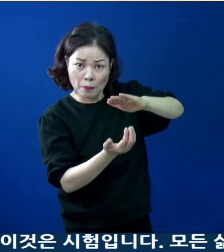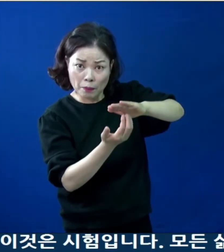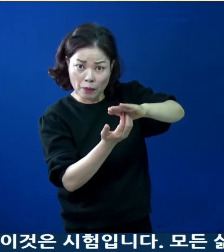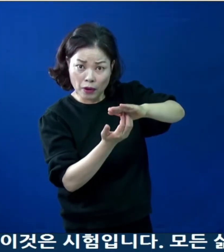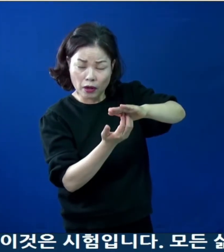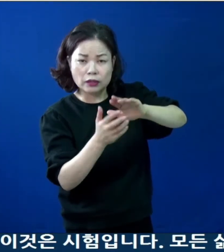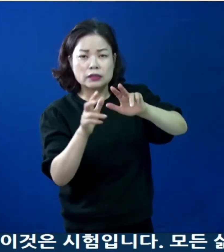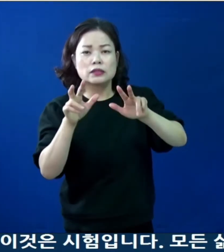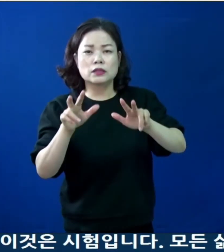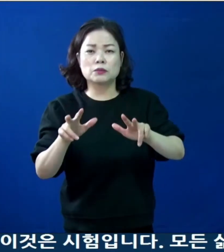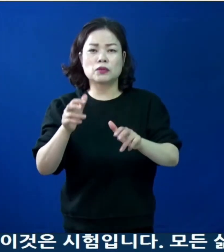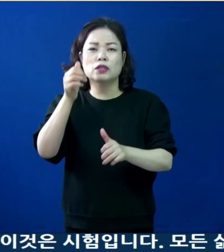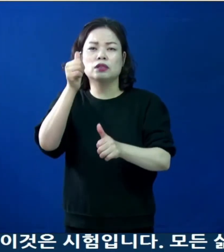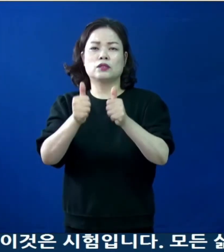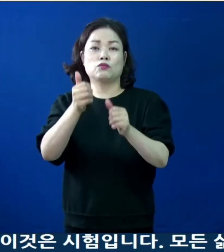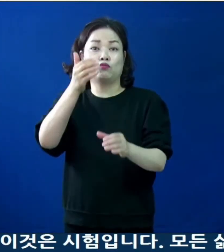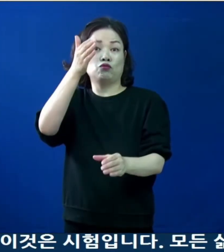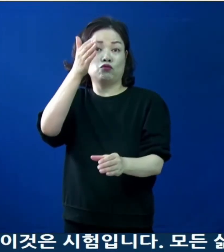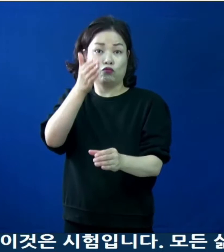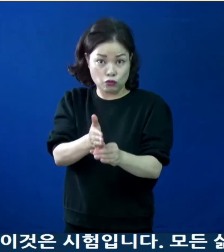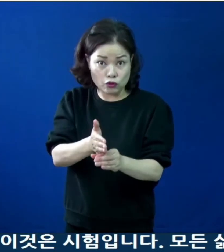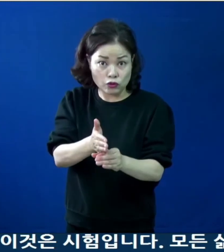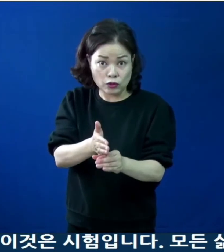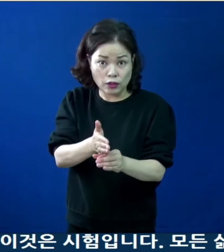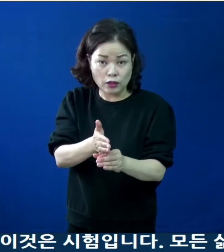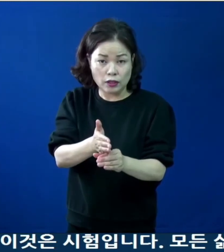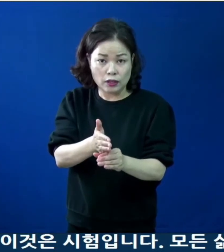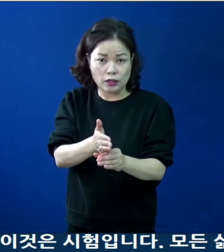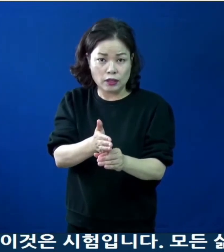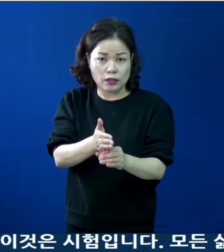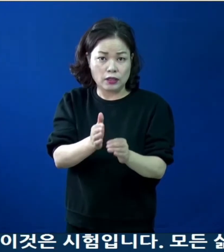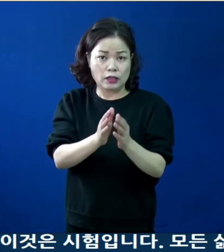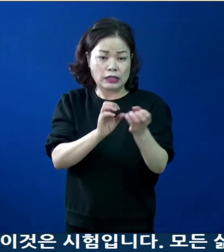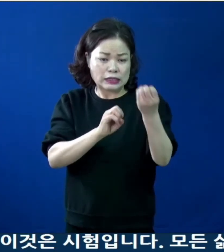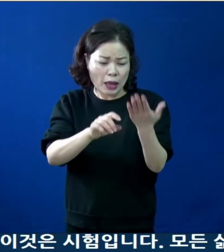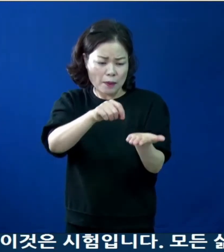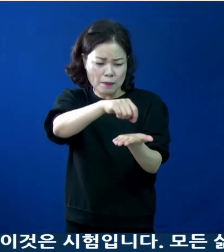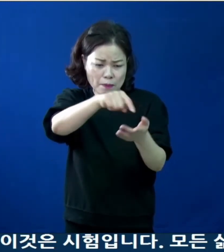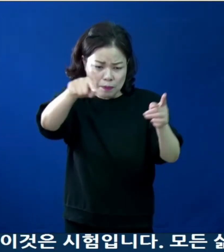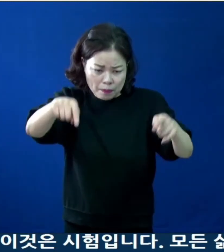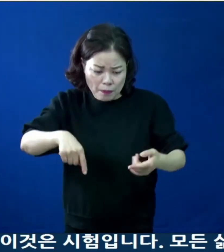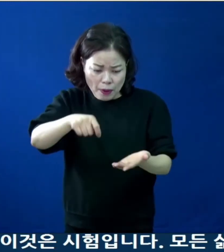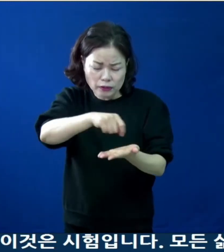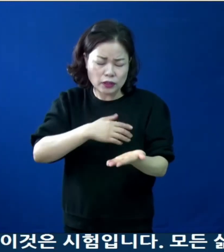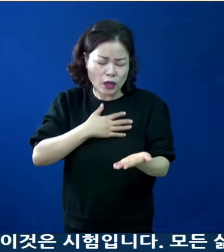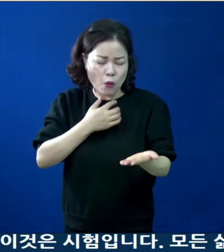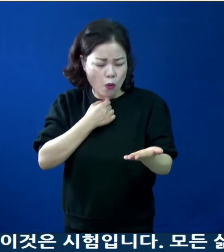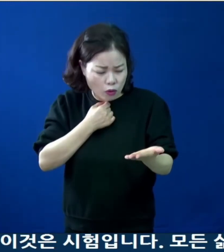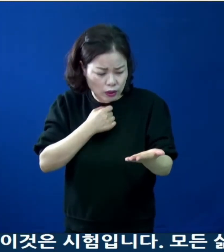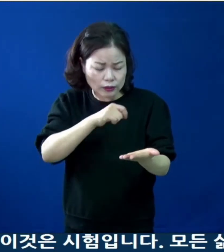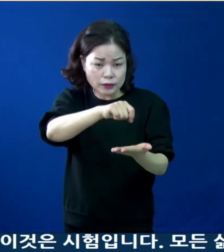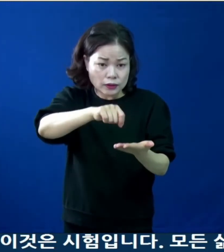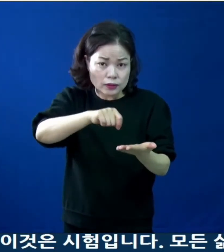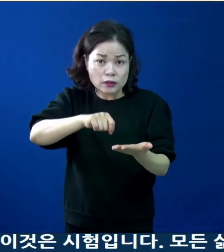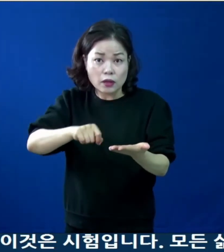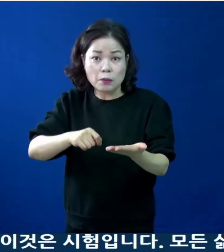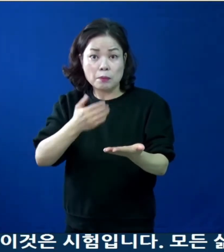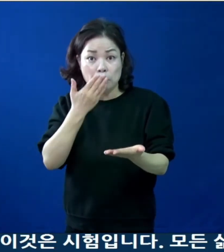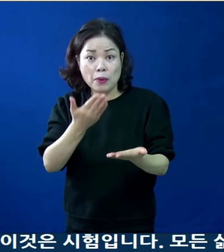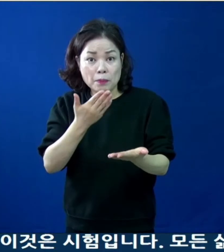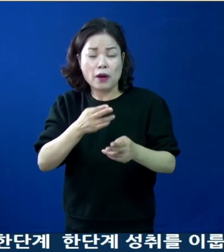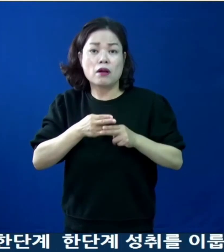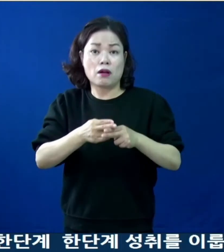있습니다. 지금도 우리는 시험을 치고 있습니다. 답안지에 내가 원하는 답을 얼마든지 적어낼 수 있습니다.